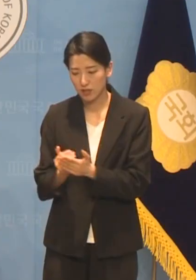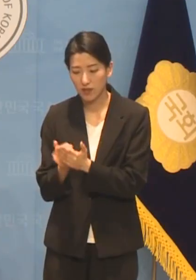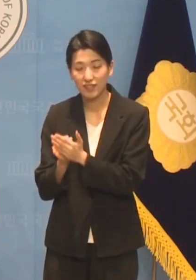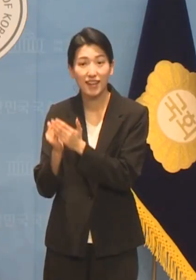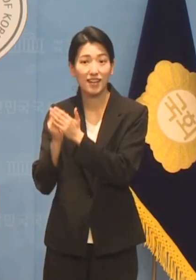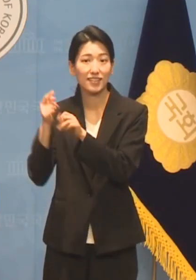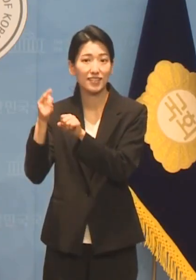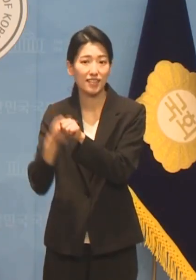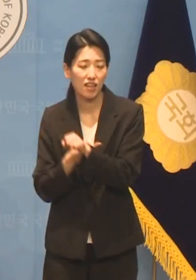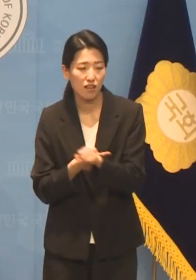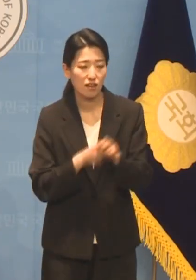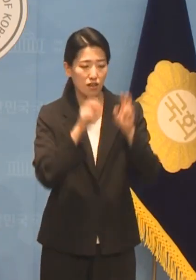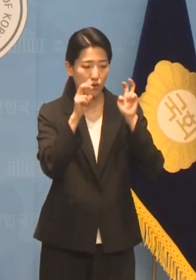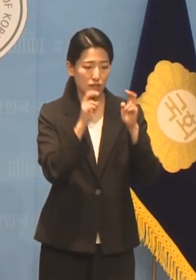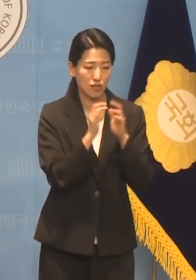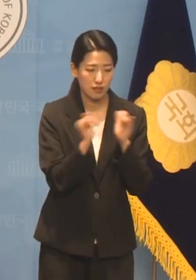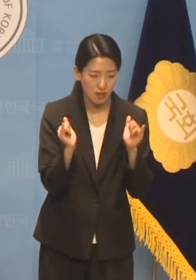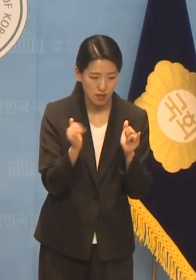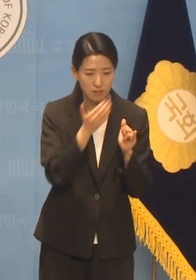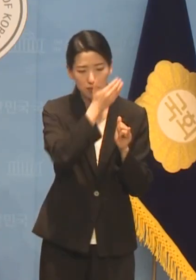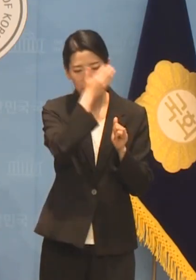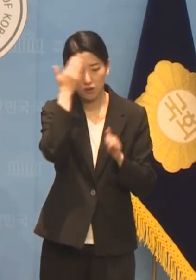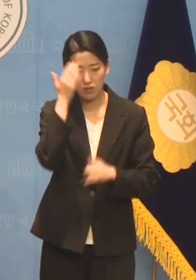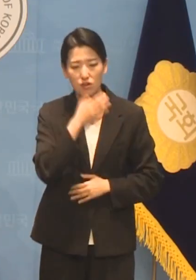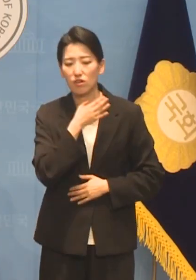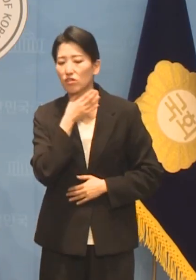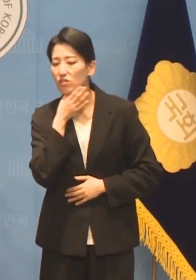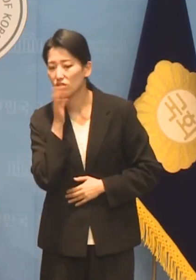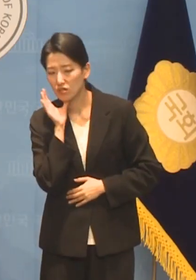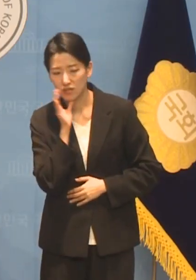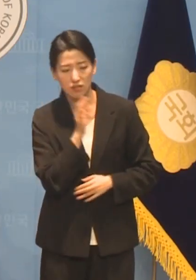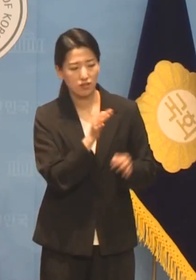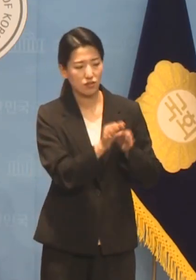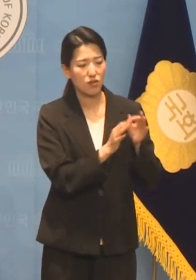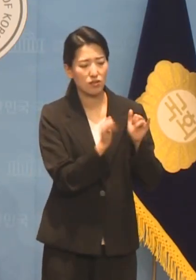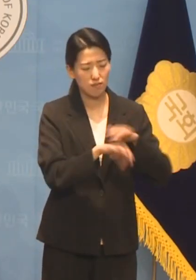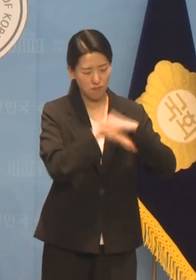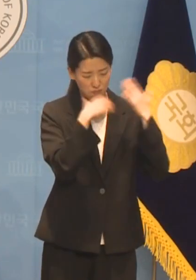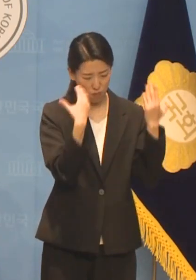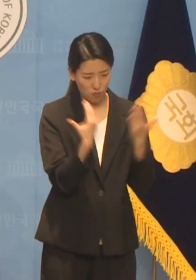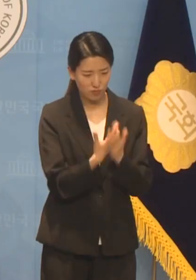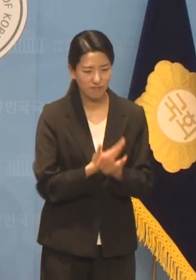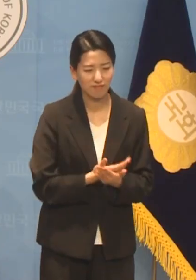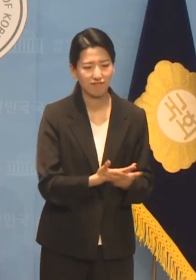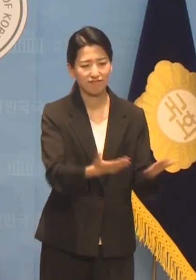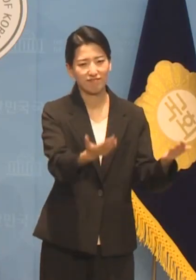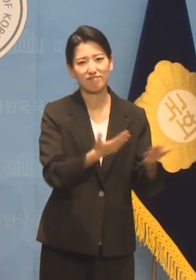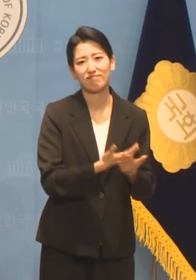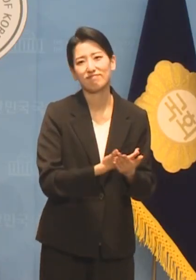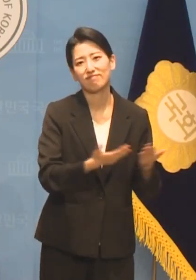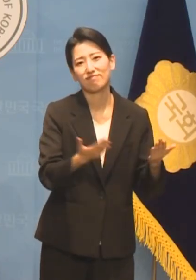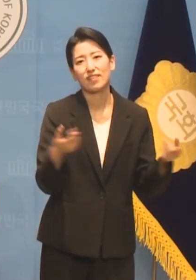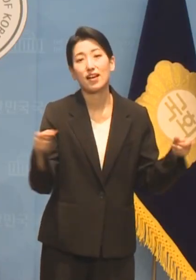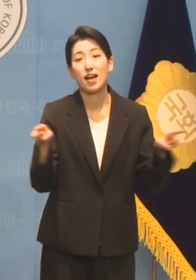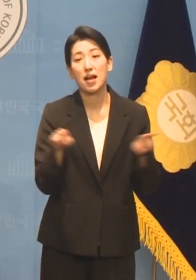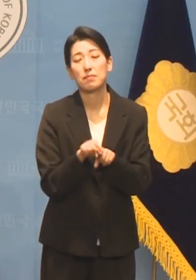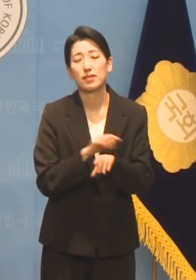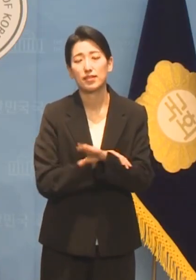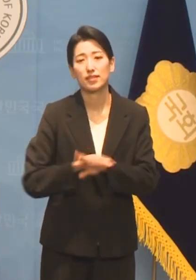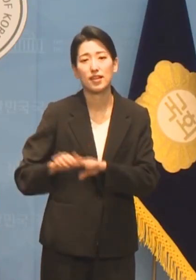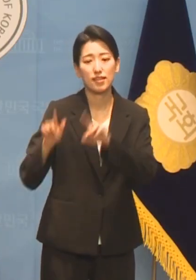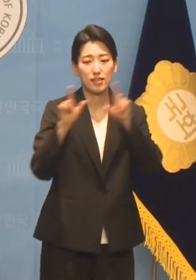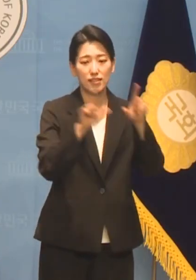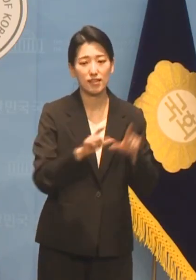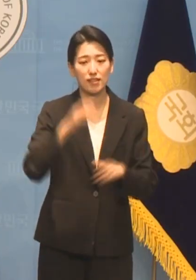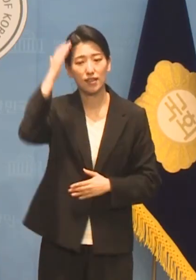소상공인, 셀러리맨, 청년, 어르신 등 국민 모두에게 골고루 퍼지는 함께 잘 사는